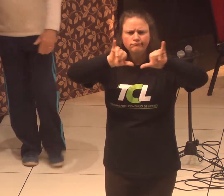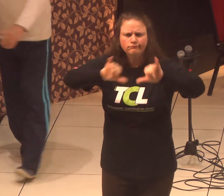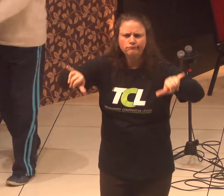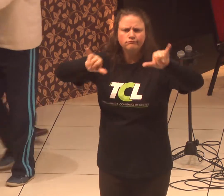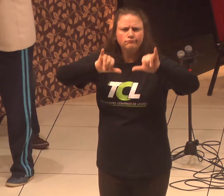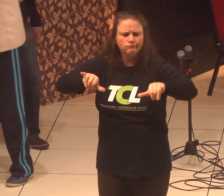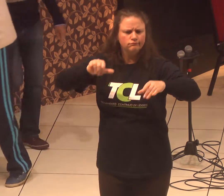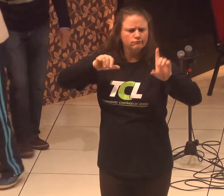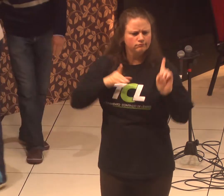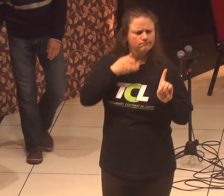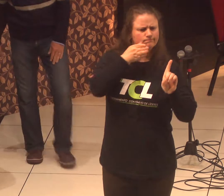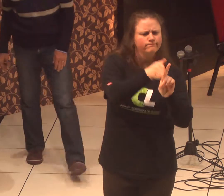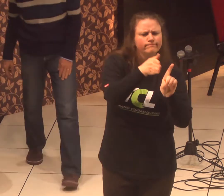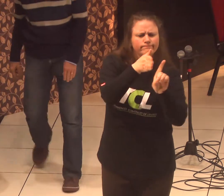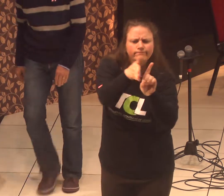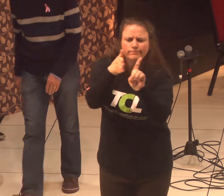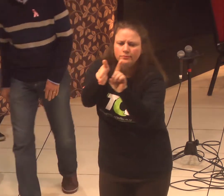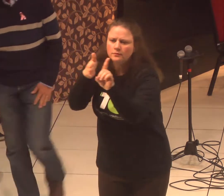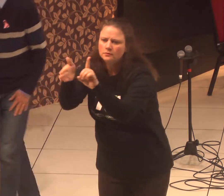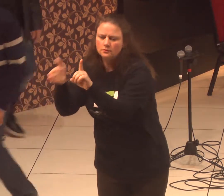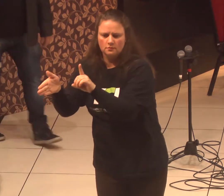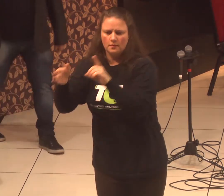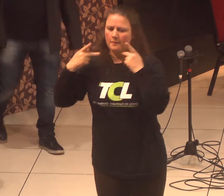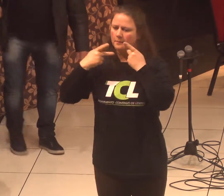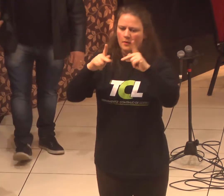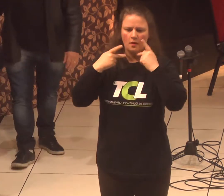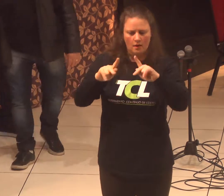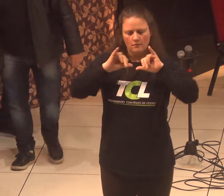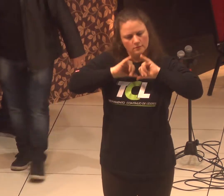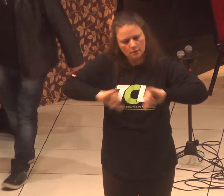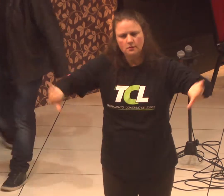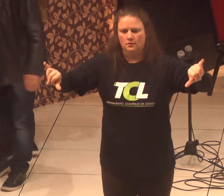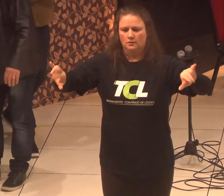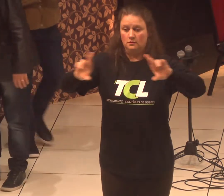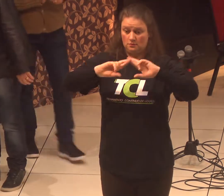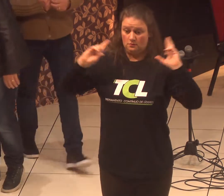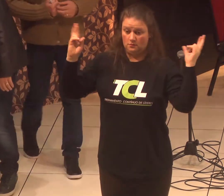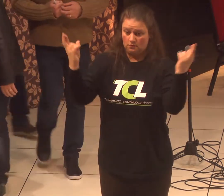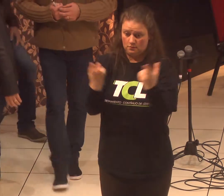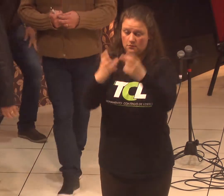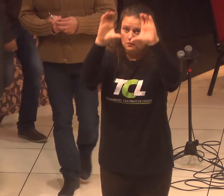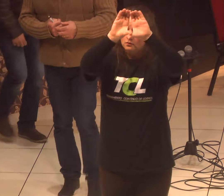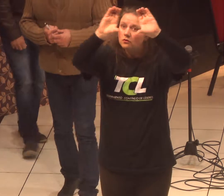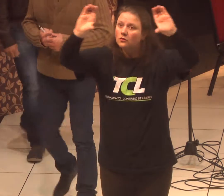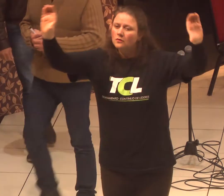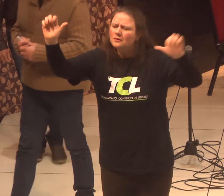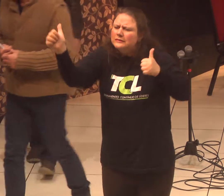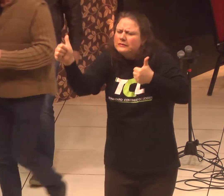Preguem esta palavra, esta mensagem. O reino dos céus está